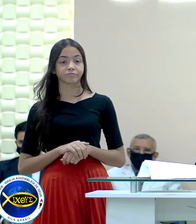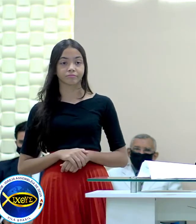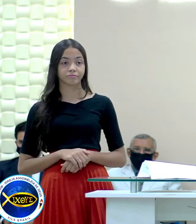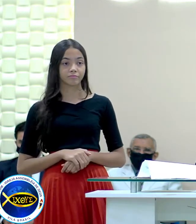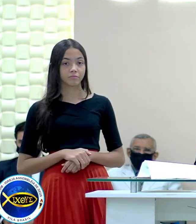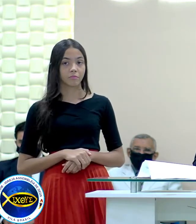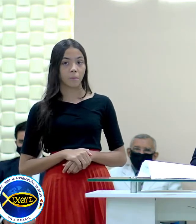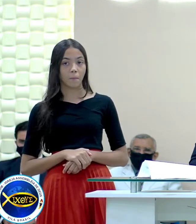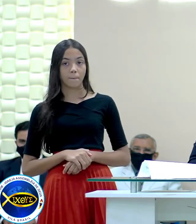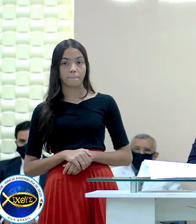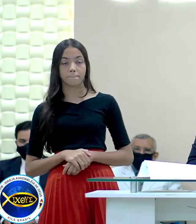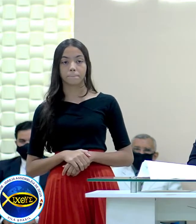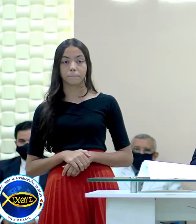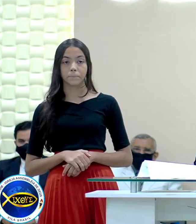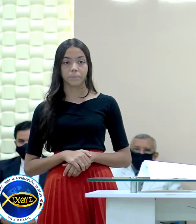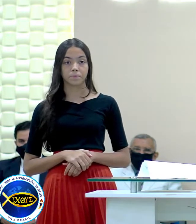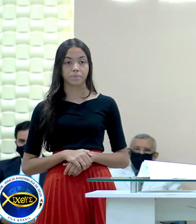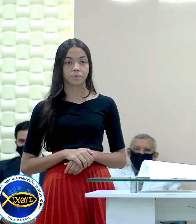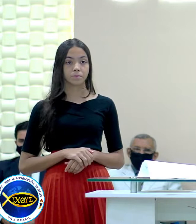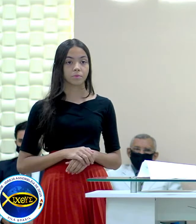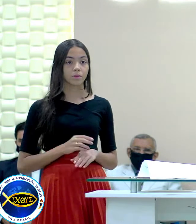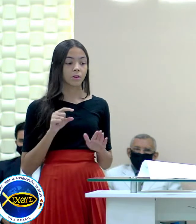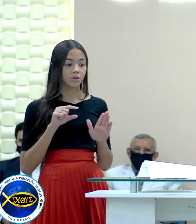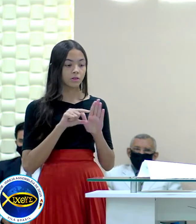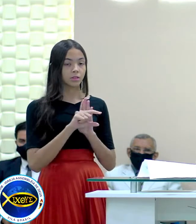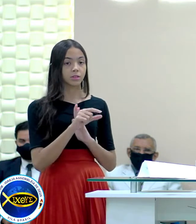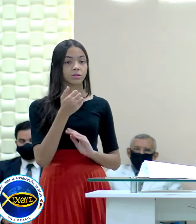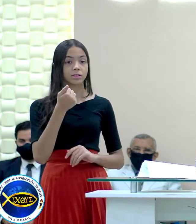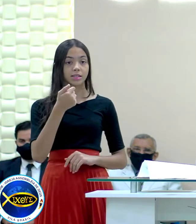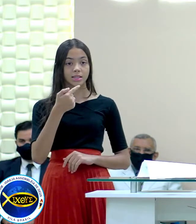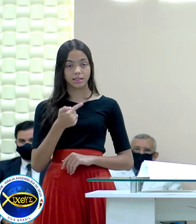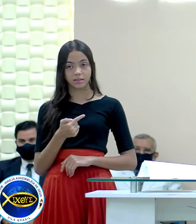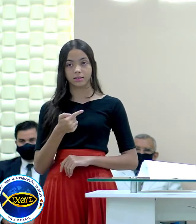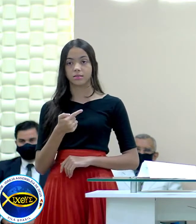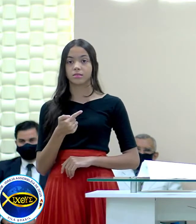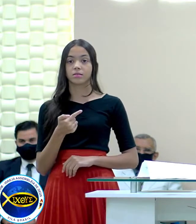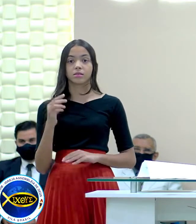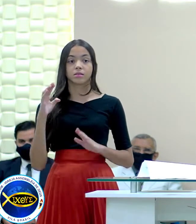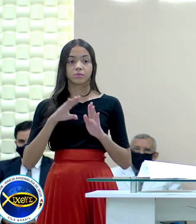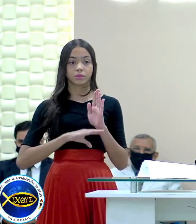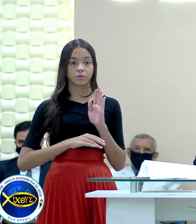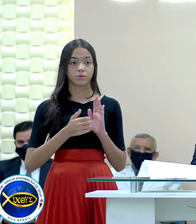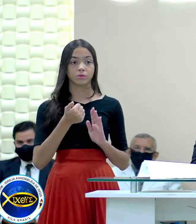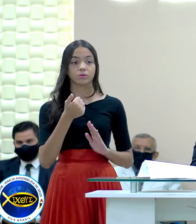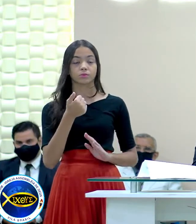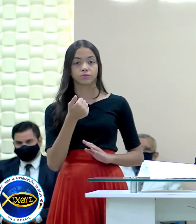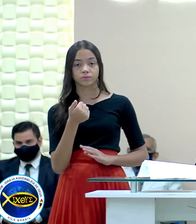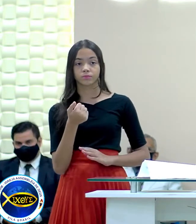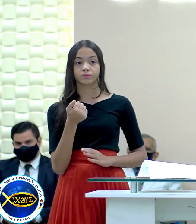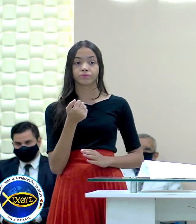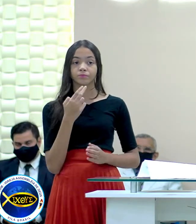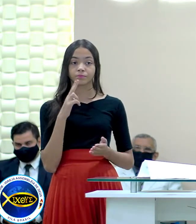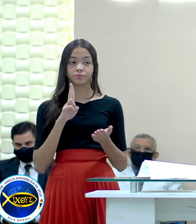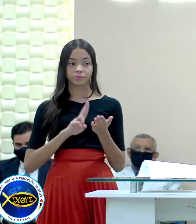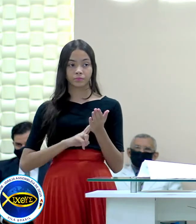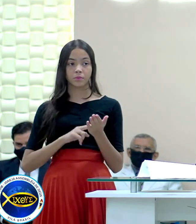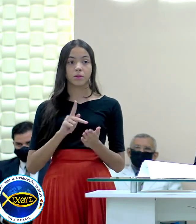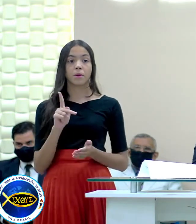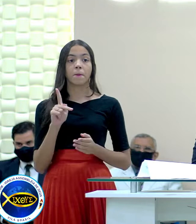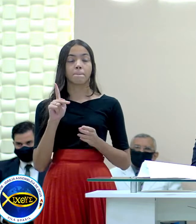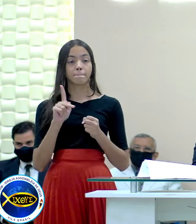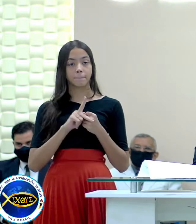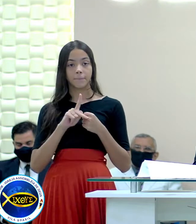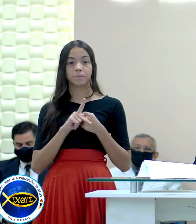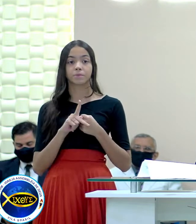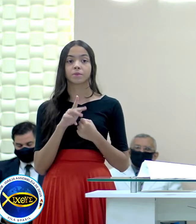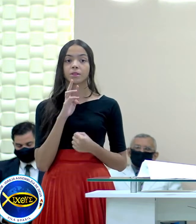conduta santa? O versículo 17 do capítulo 1 da Epístola de Pedro responde a esta